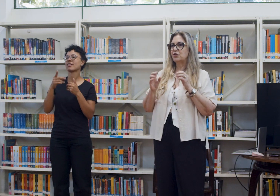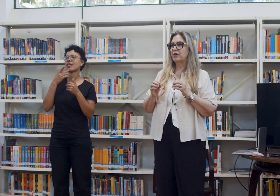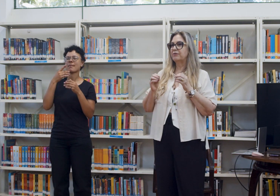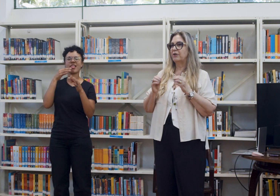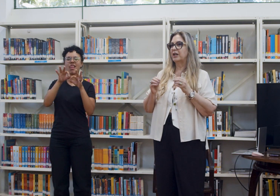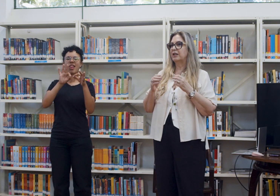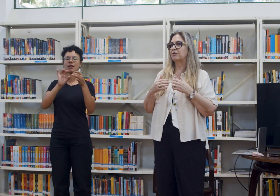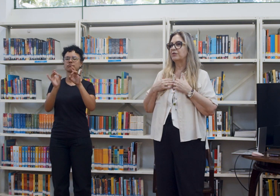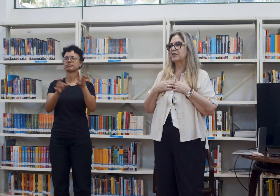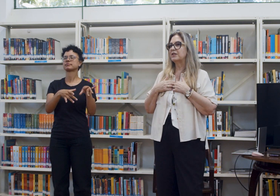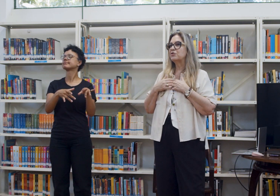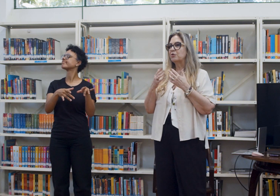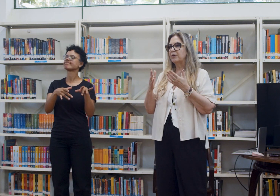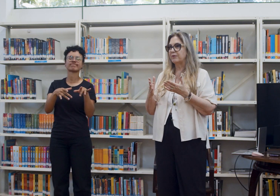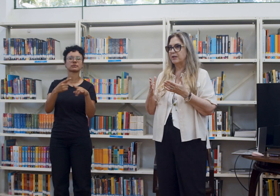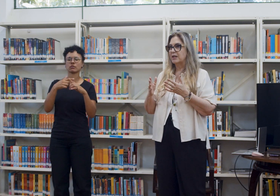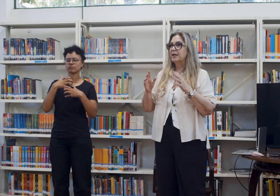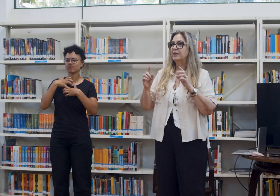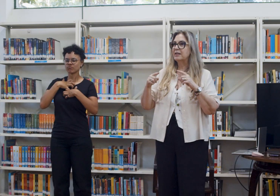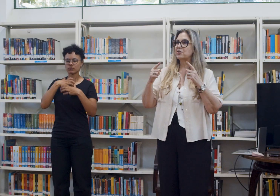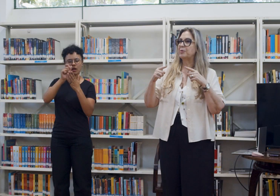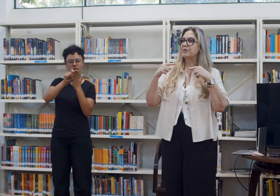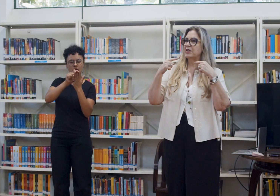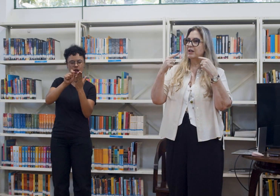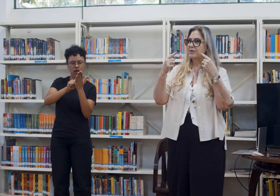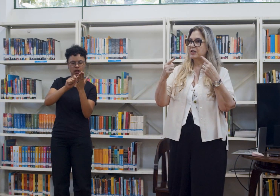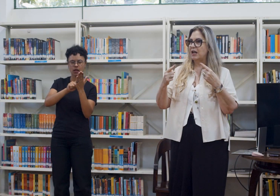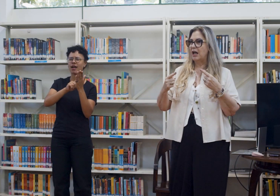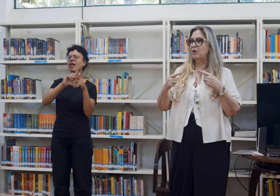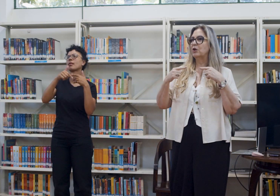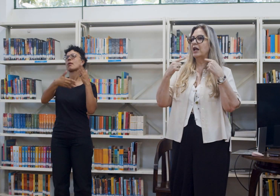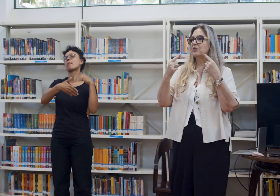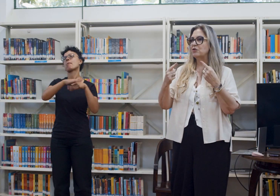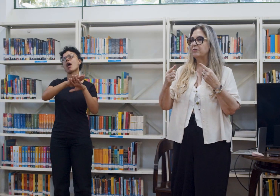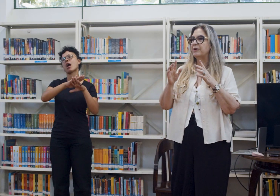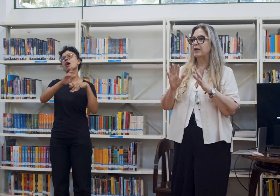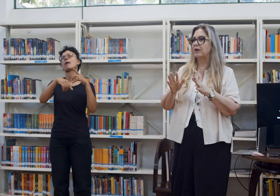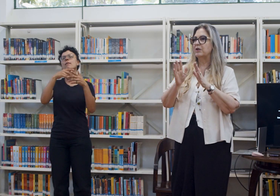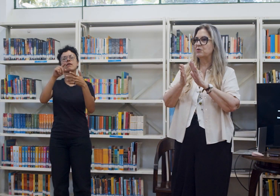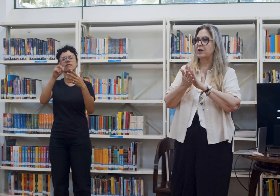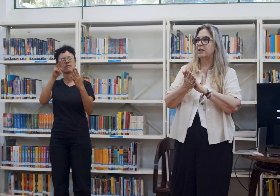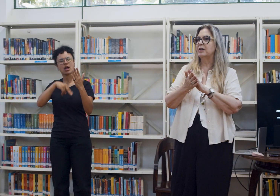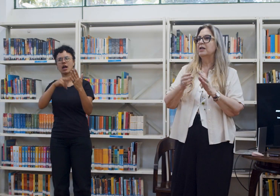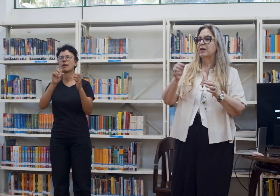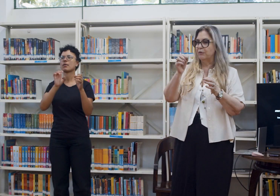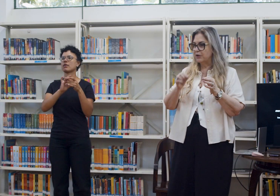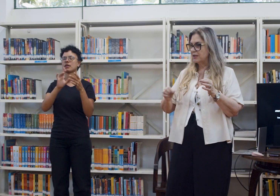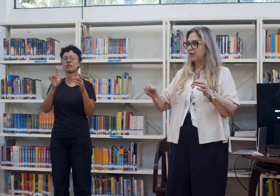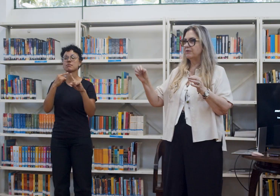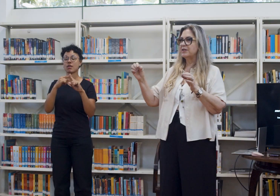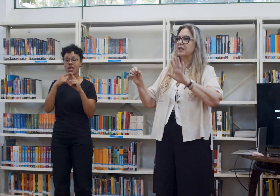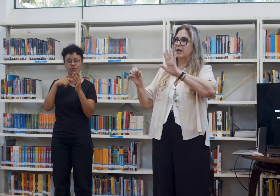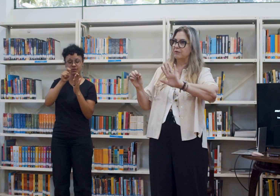Não jogue fora aquilo que você sentiu uma vez. Nem que seja para você revisitar, olhar de novo e falar, não, isso aqui eu